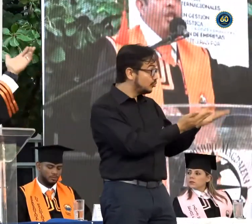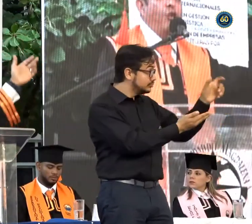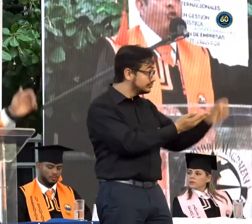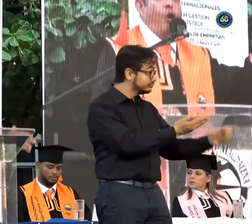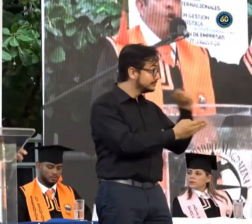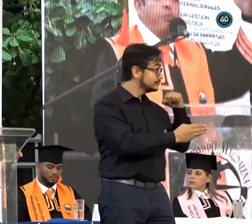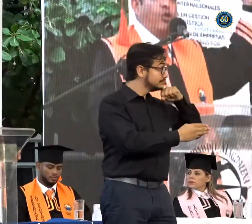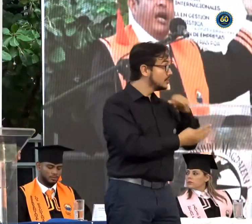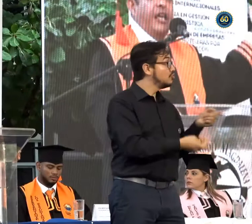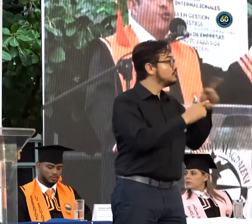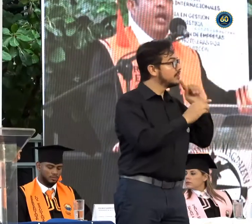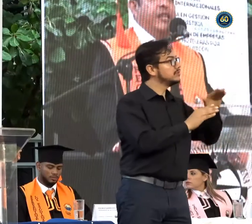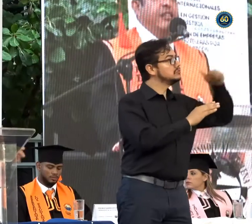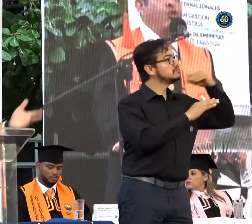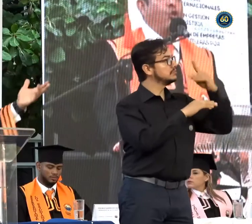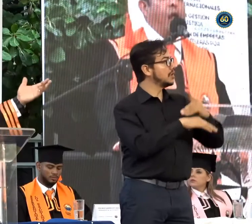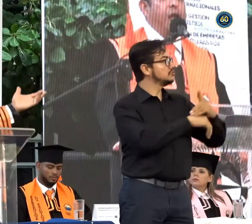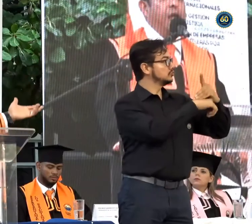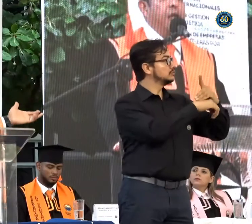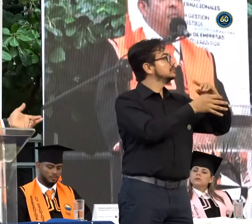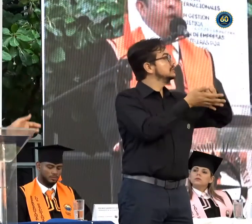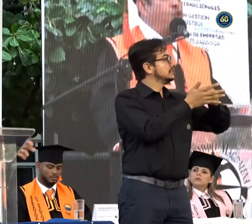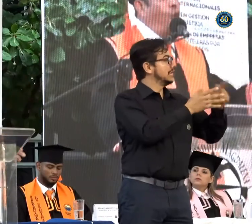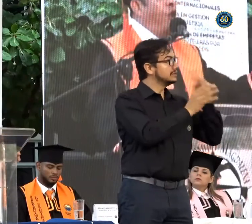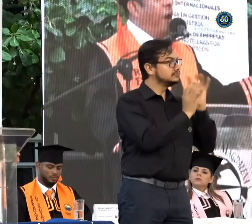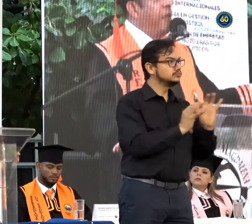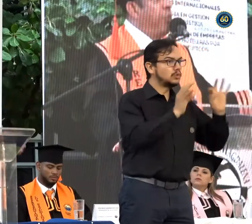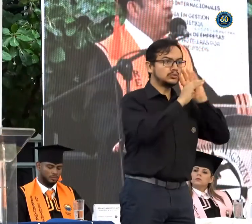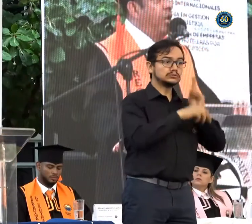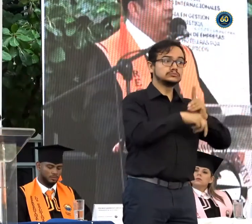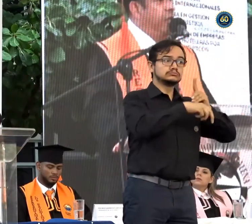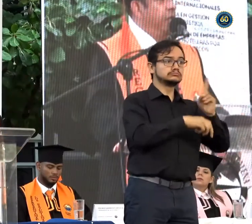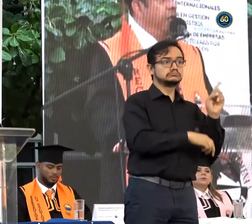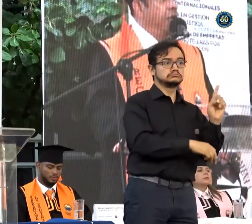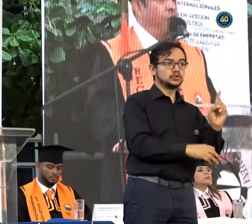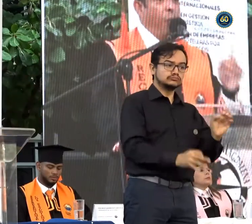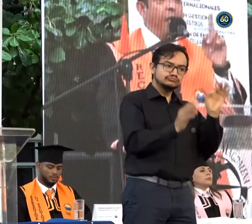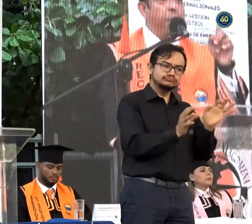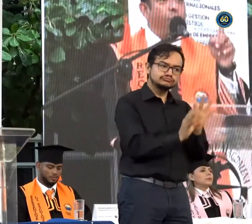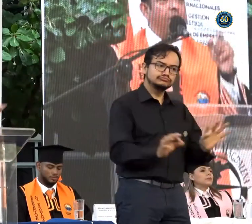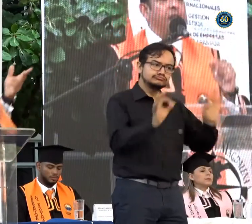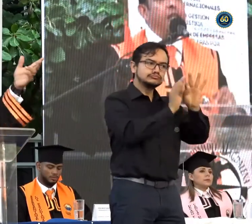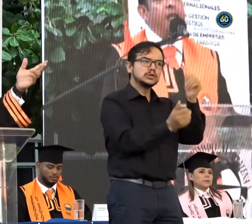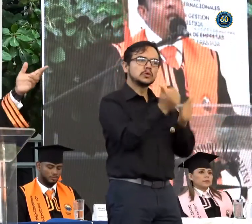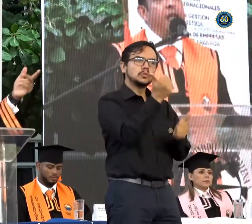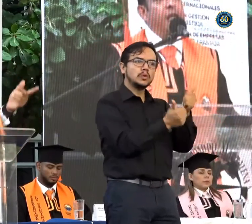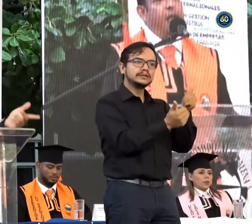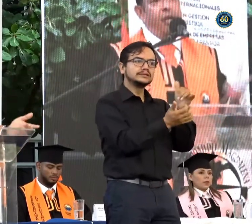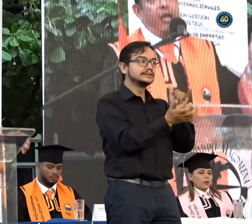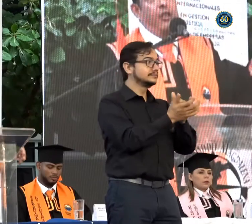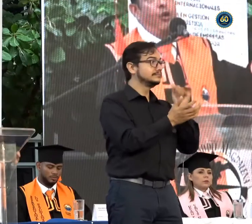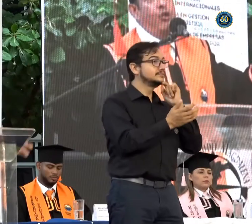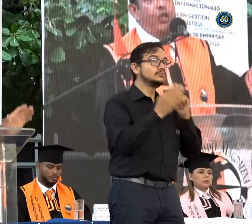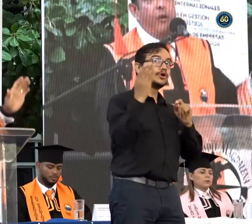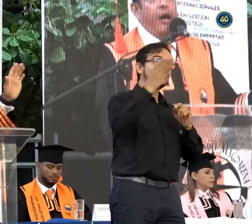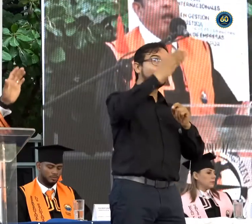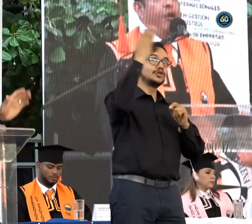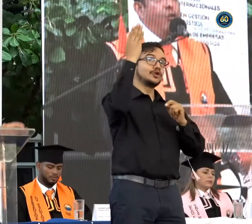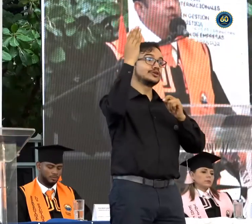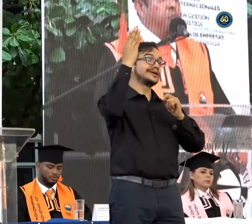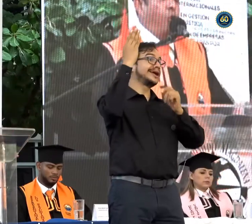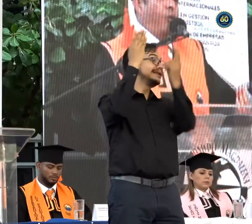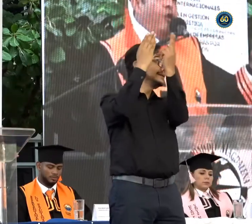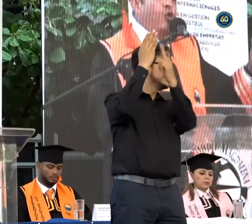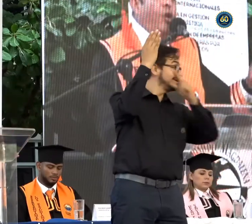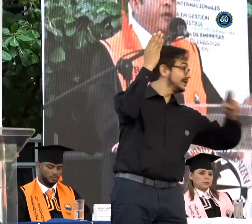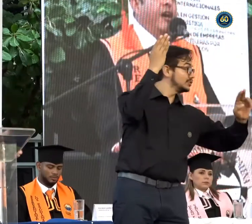No importa que haya hecho una tesis doctoral Pero eso no es lo más importante Lo más importante es que Dios no te va a dar hijos por lo menos todavía